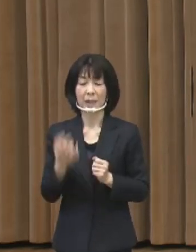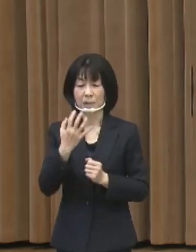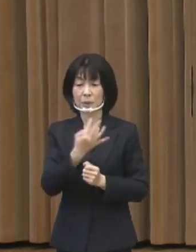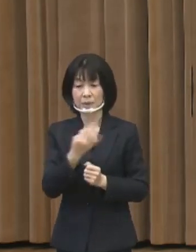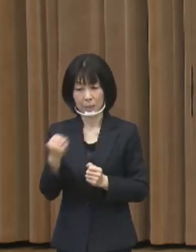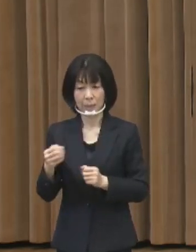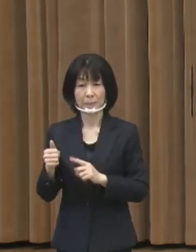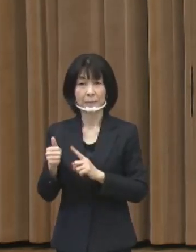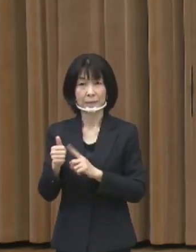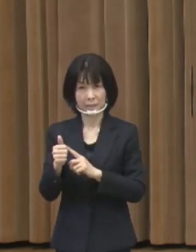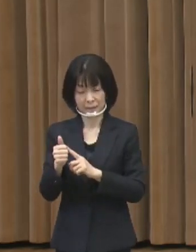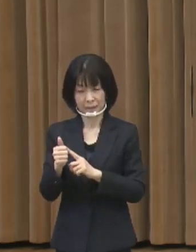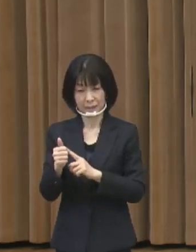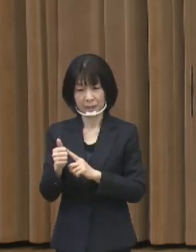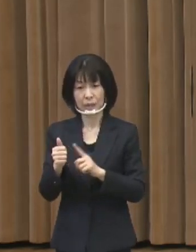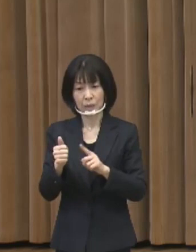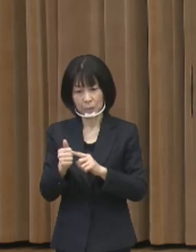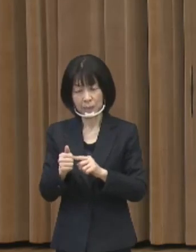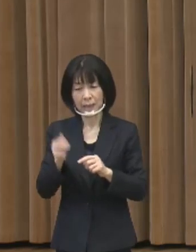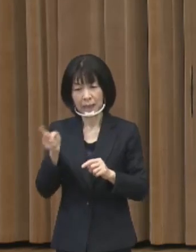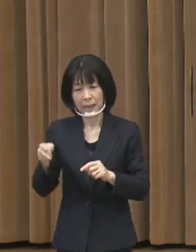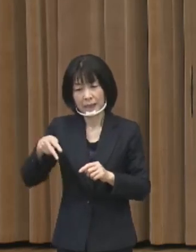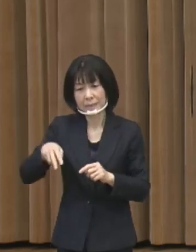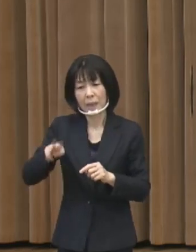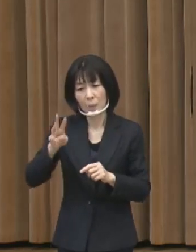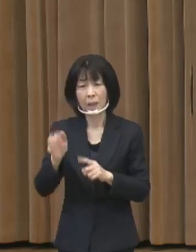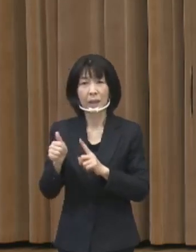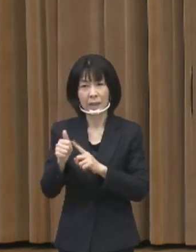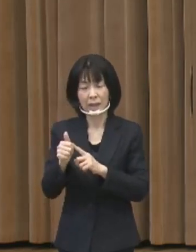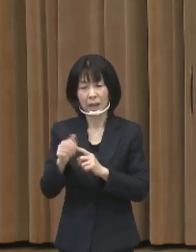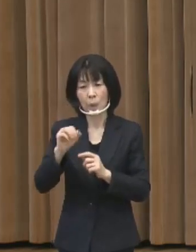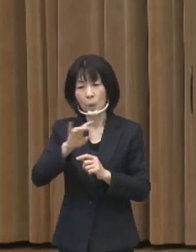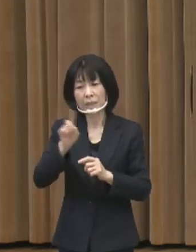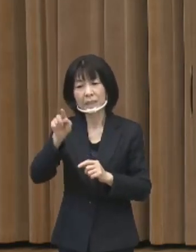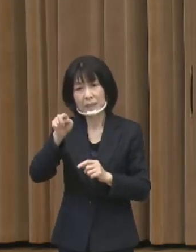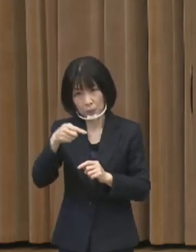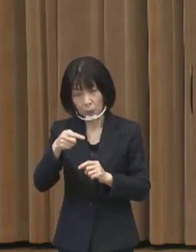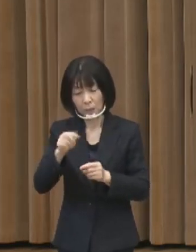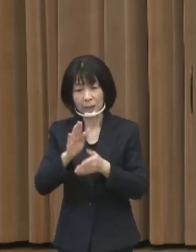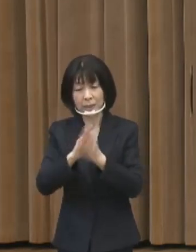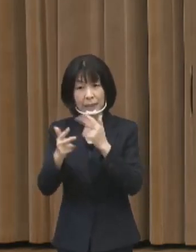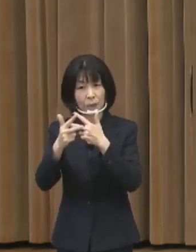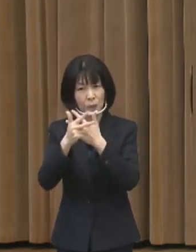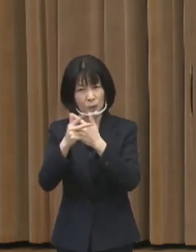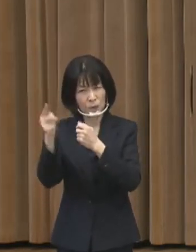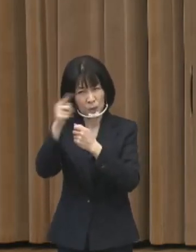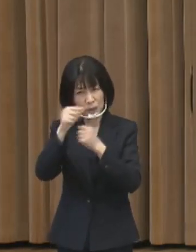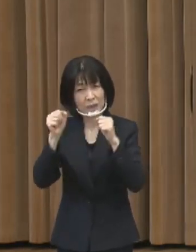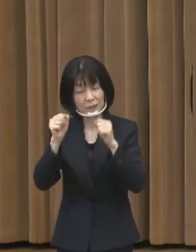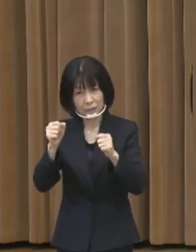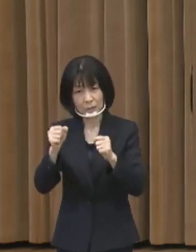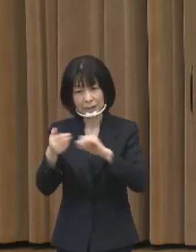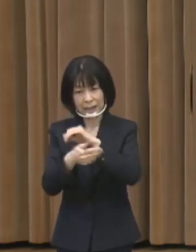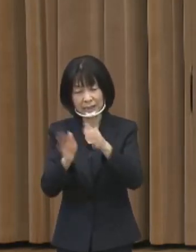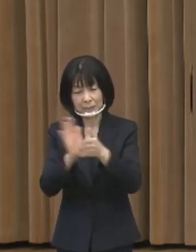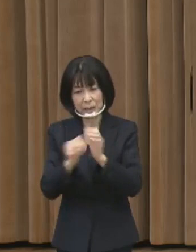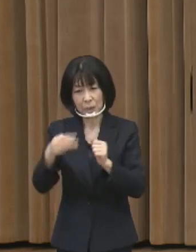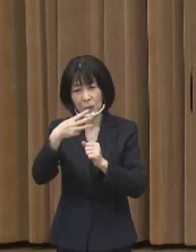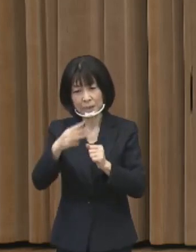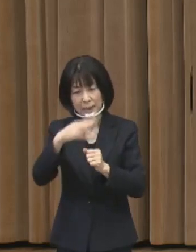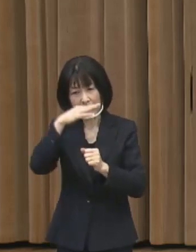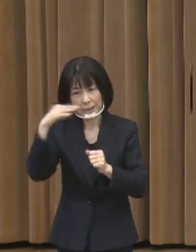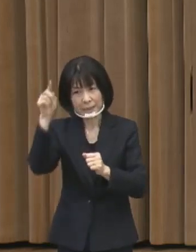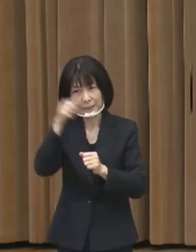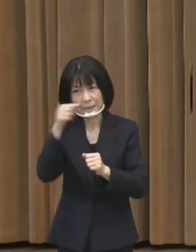栄一を、それから花輪保喜一、そして荻野吟子という県北に集中しています埼玉の山陰人